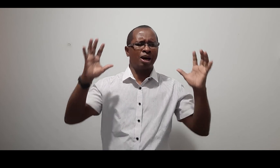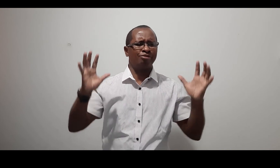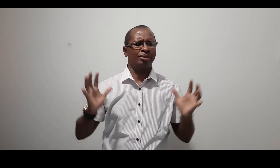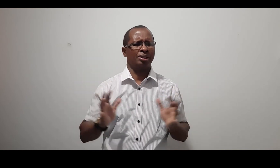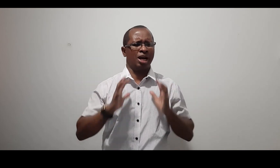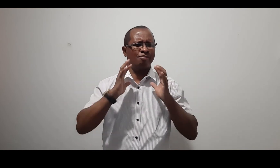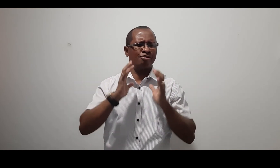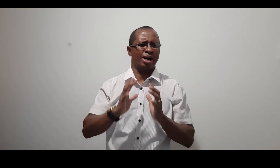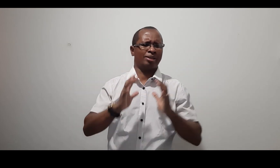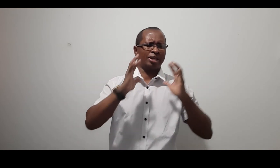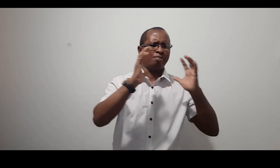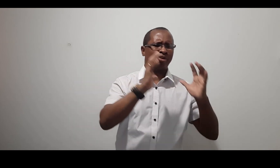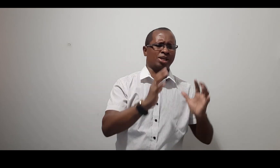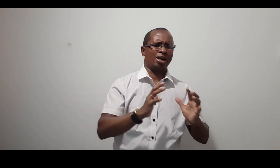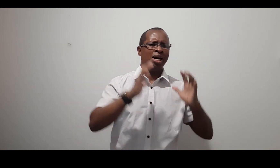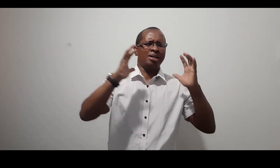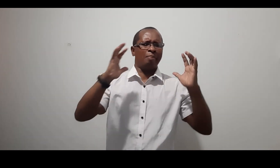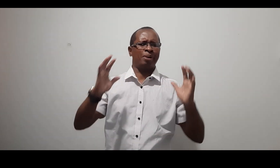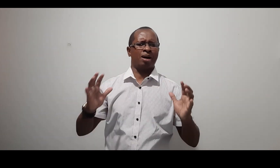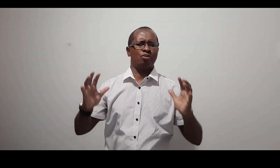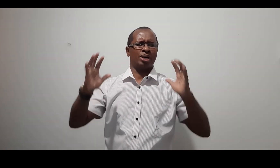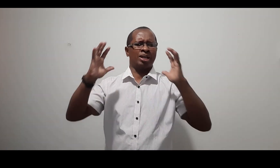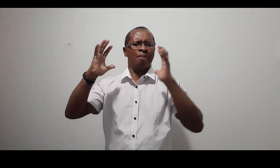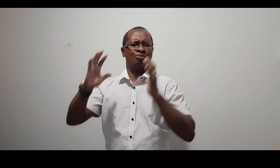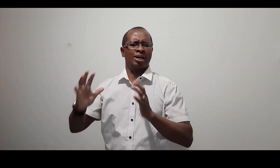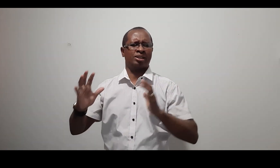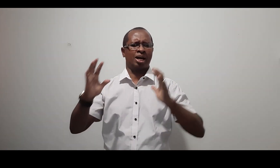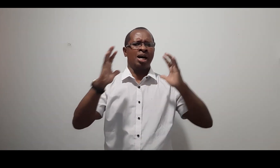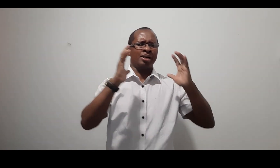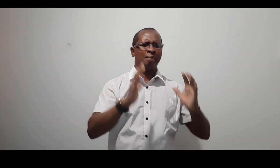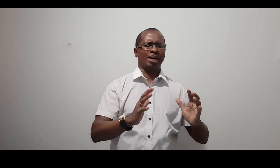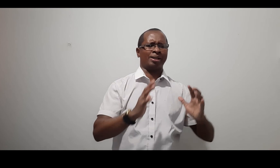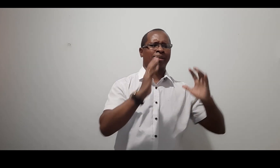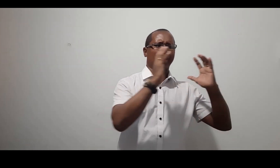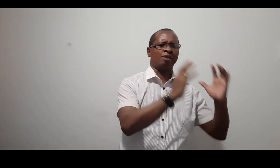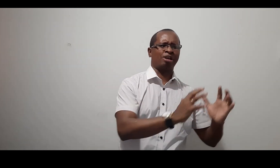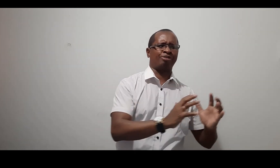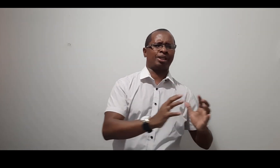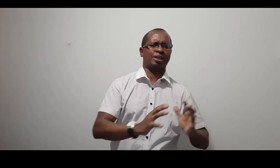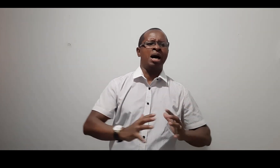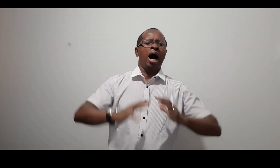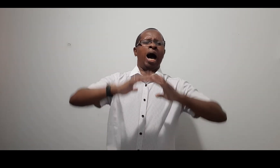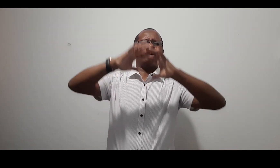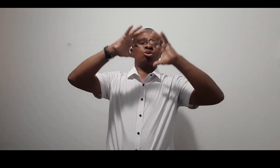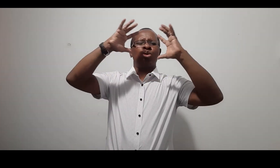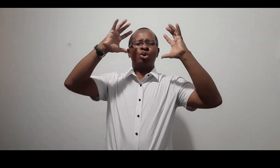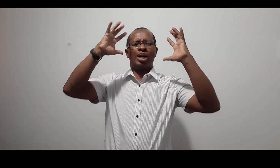samihafa, na mivady, na mizana, na mpiaramonina, na mifanotrana, na amin'ny aretina, na mifahafatesana. Andro ny olana